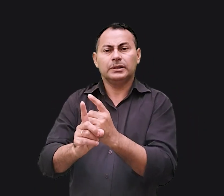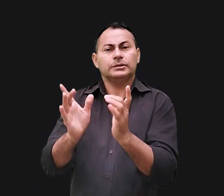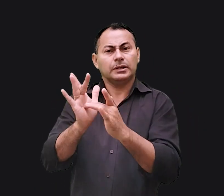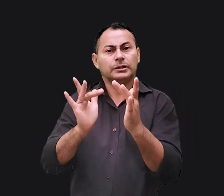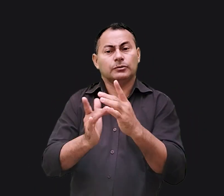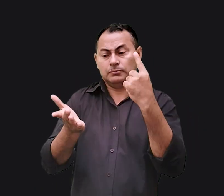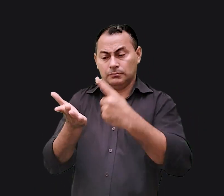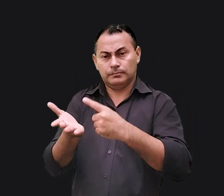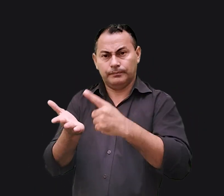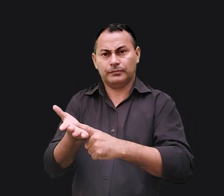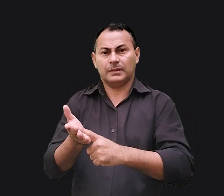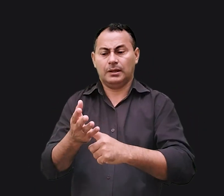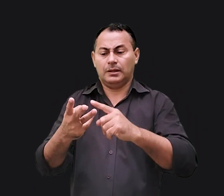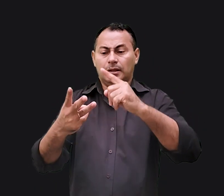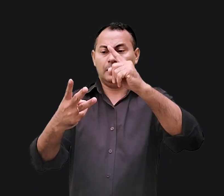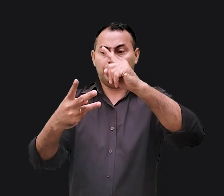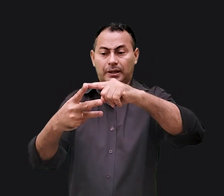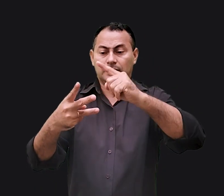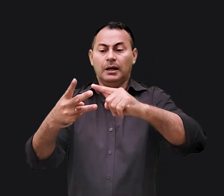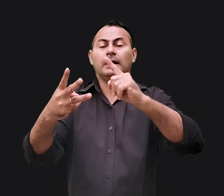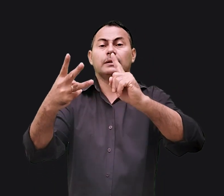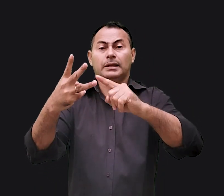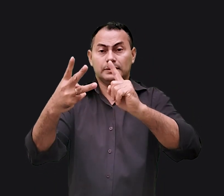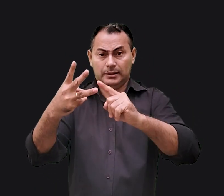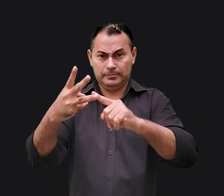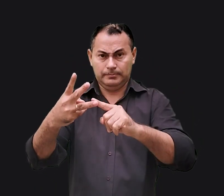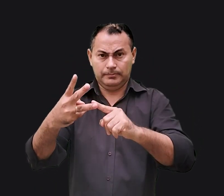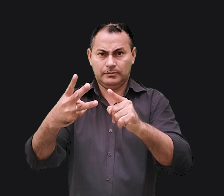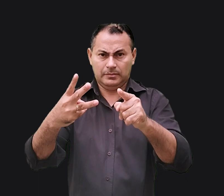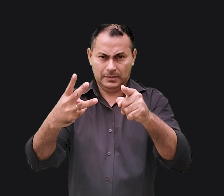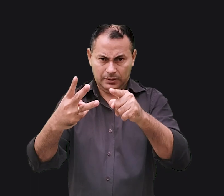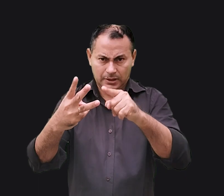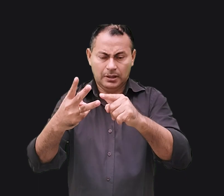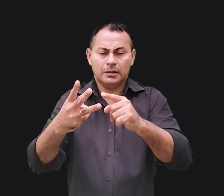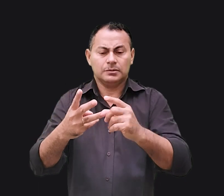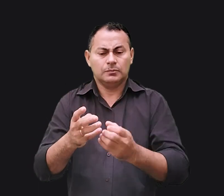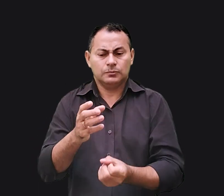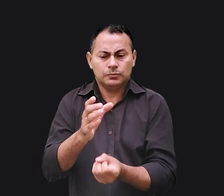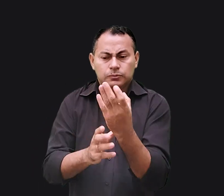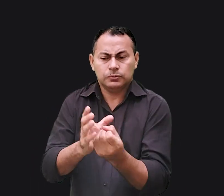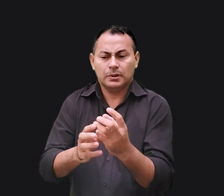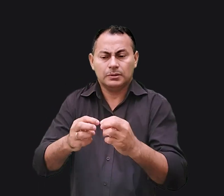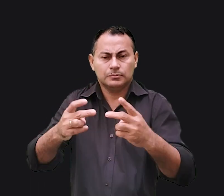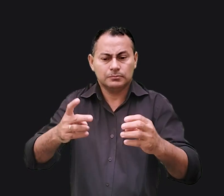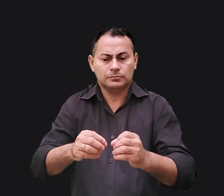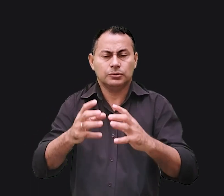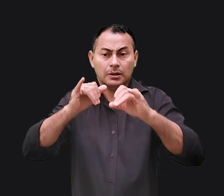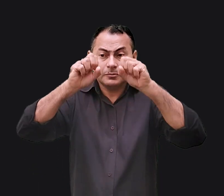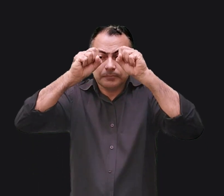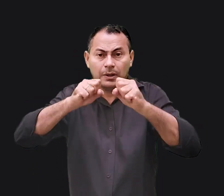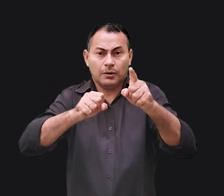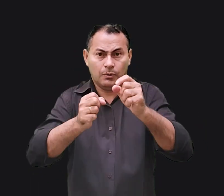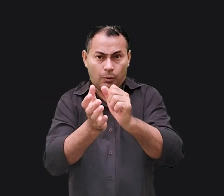Cristo. A terceira exortação é: você tem que ser frutífero porque desta forma você glorifica o